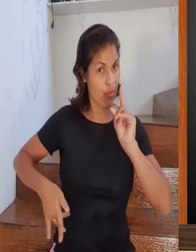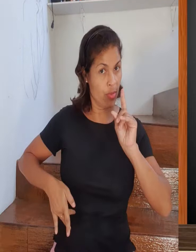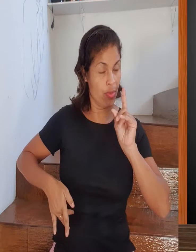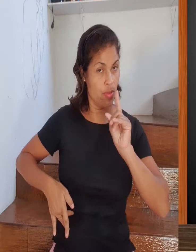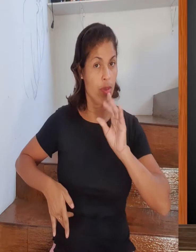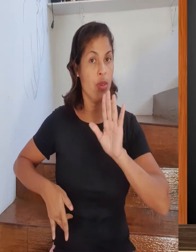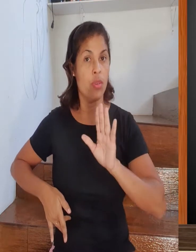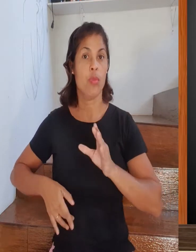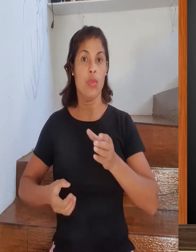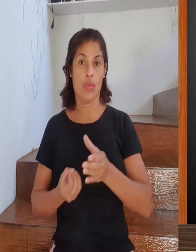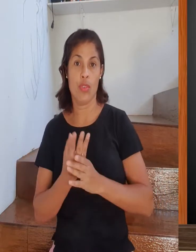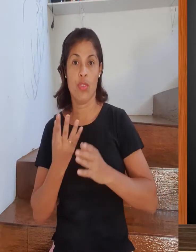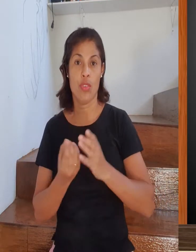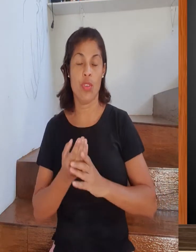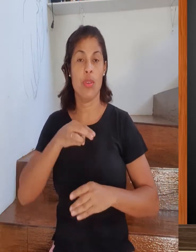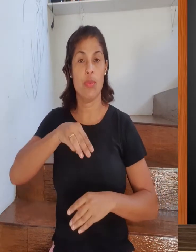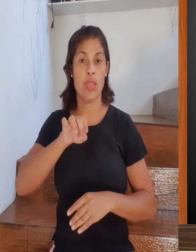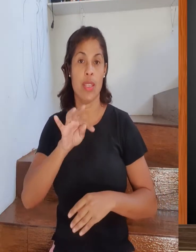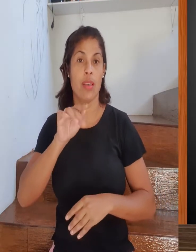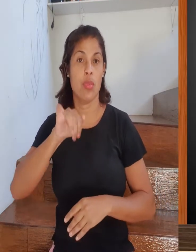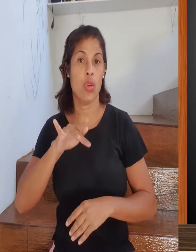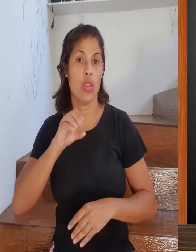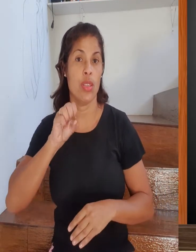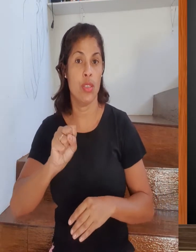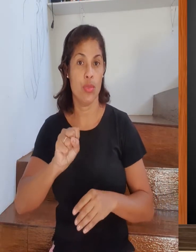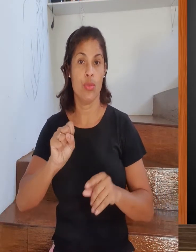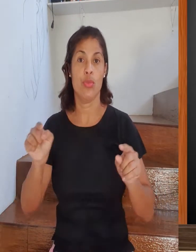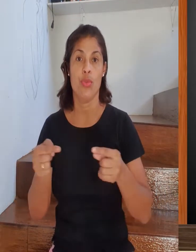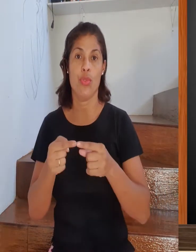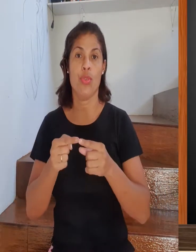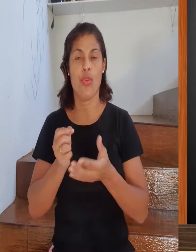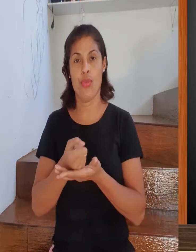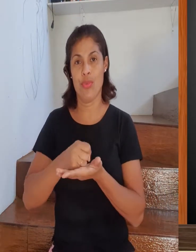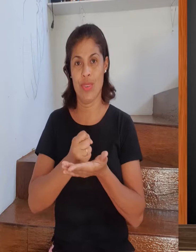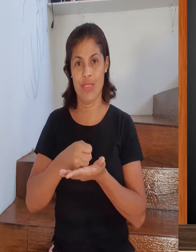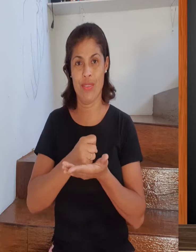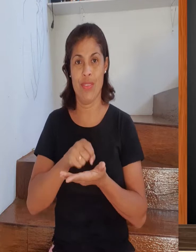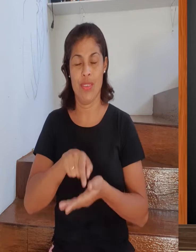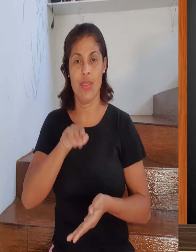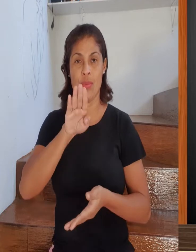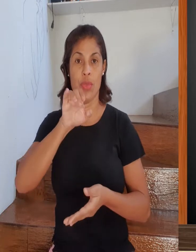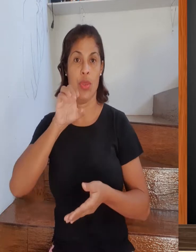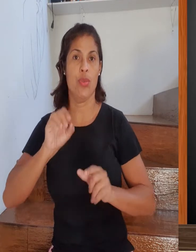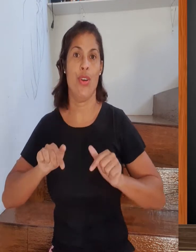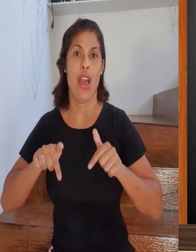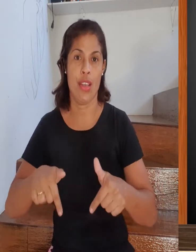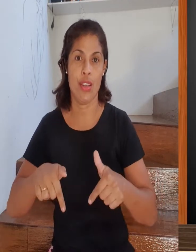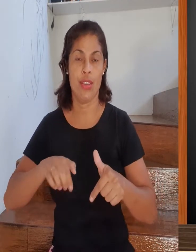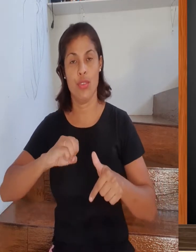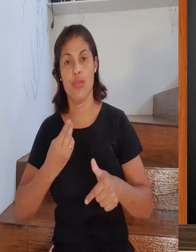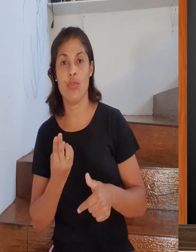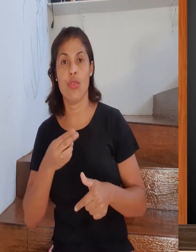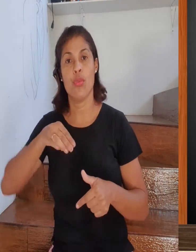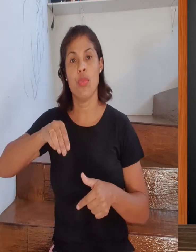somente no fígado, com a formação de metabólitos com atividade farmacológica, que nós chamamos de